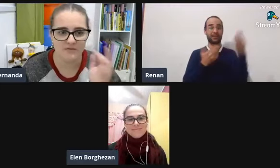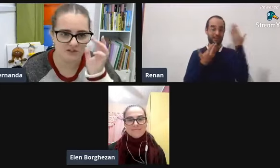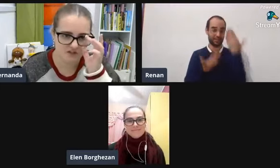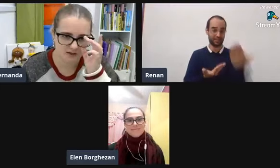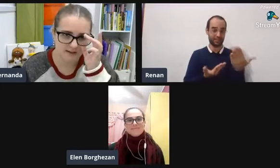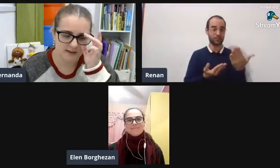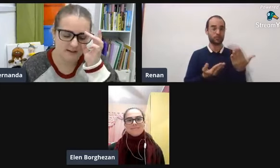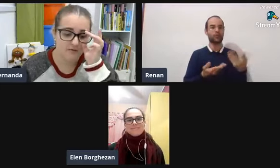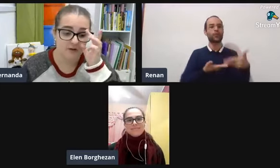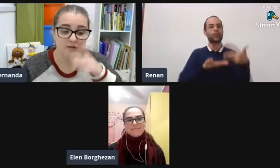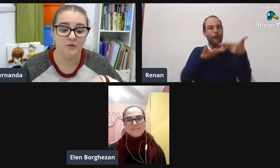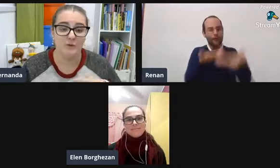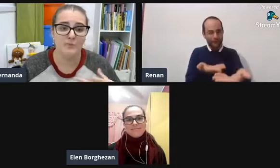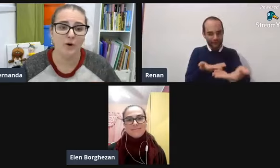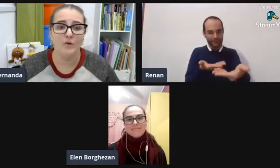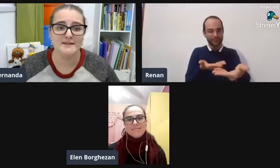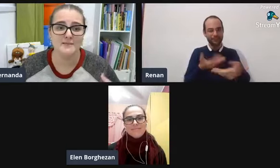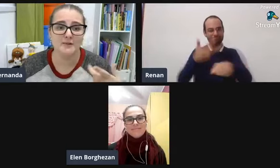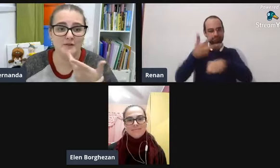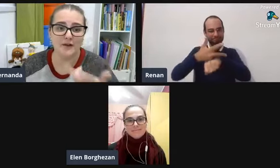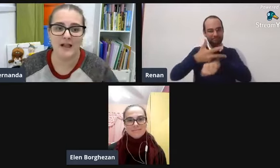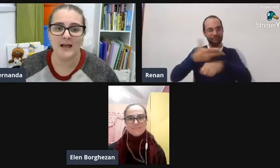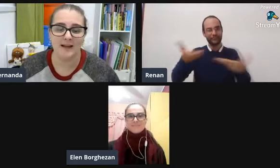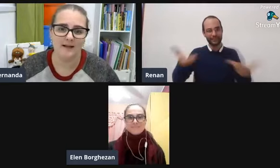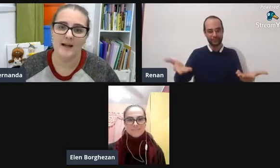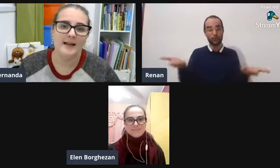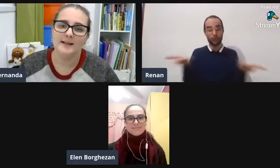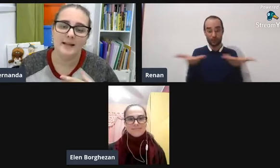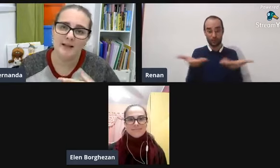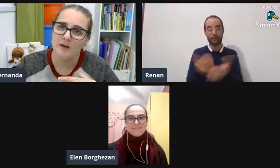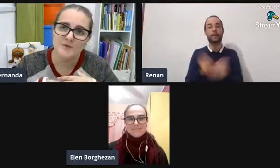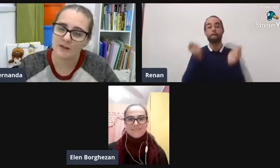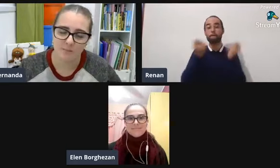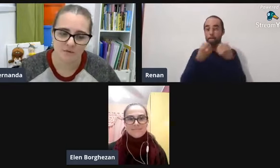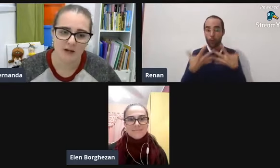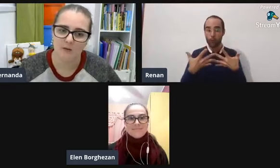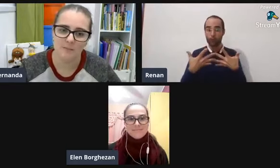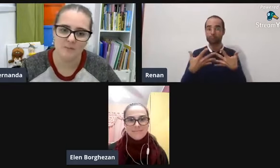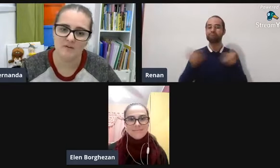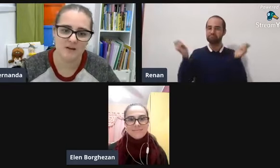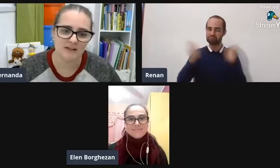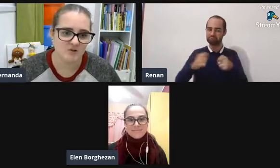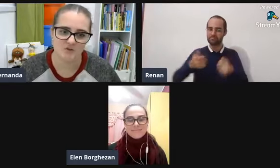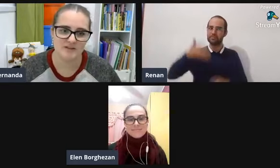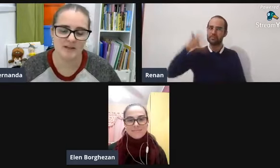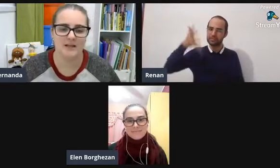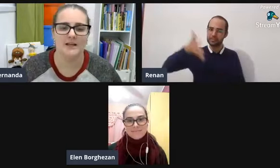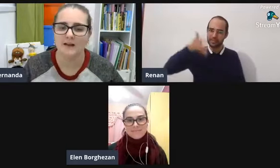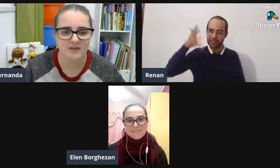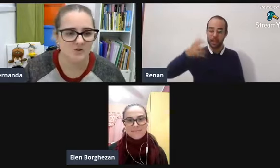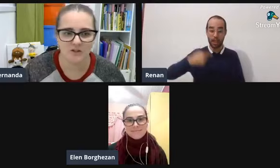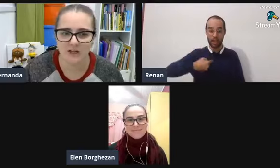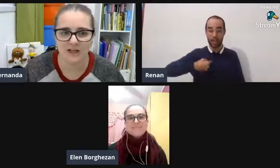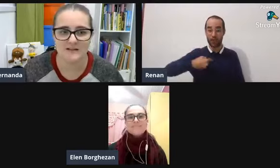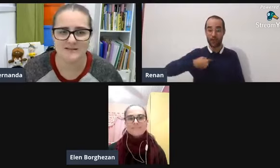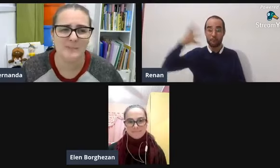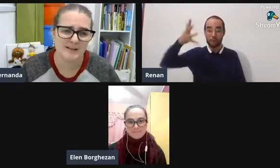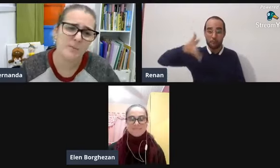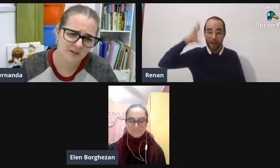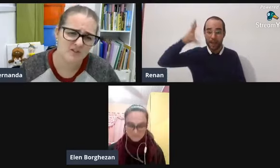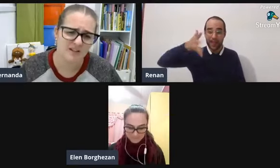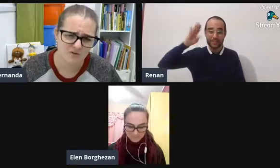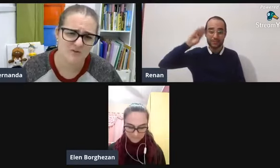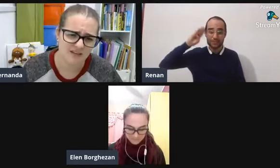o convite. Foi bom, assim, poder falar. Que nem eu sempre falo, para mim falar da surdo-cegueira, da